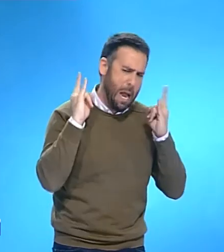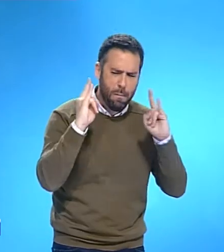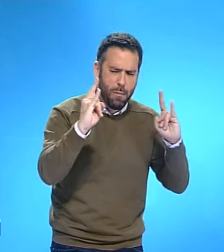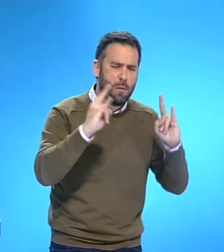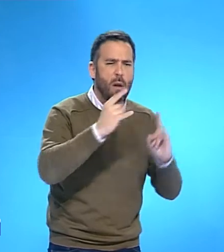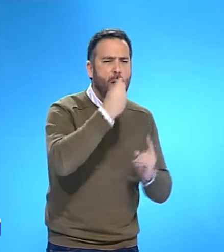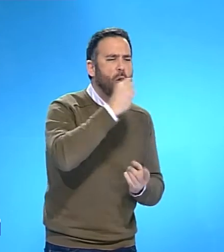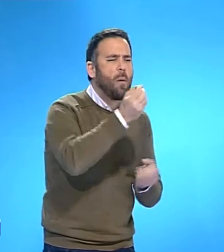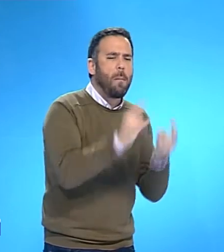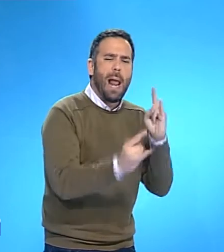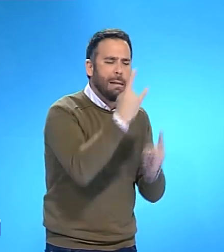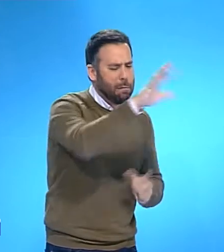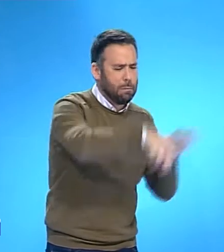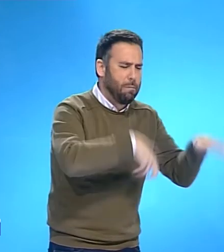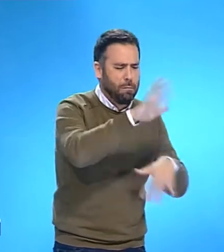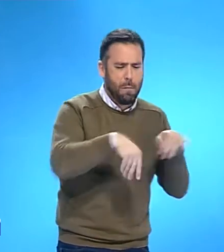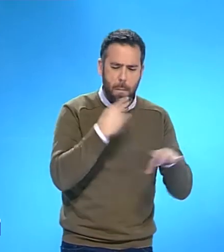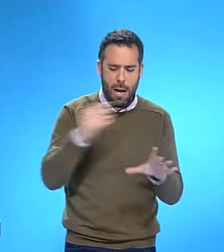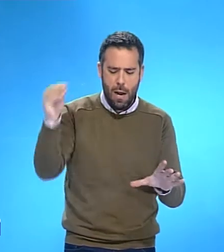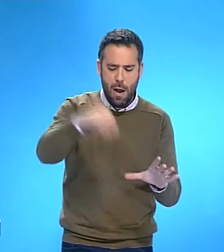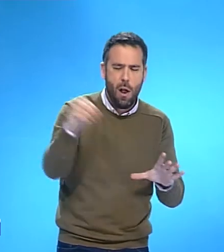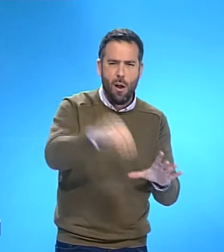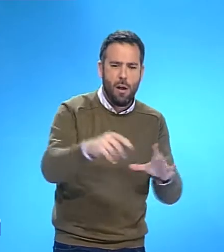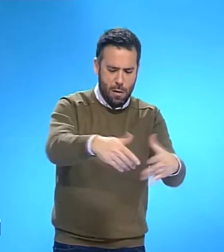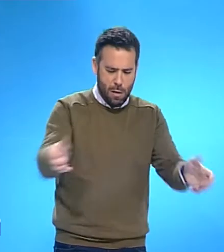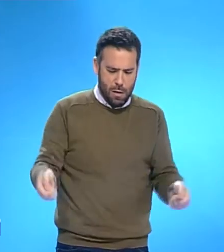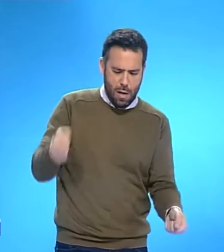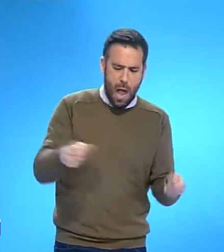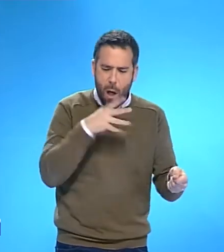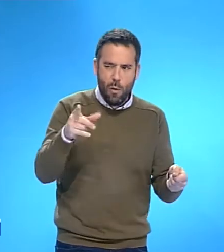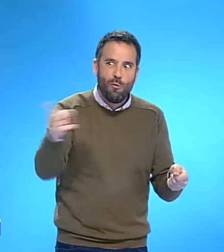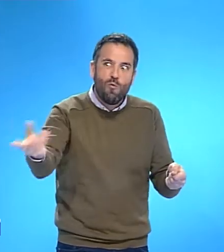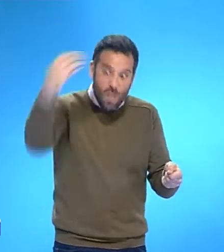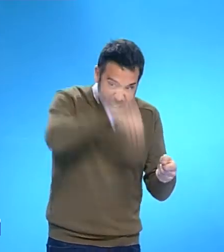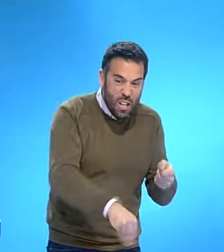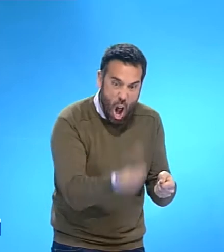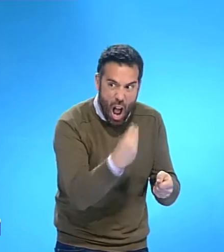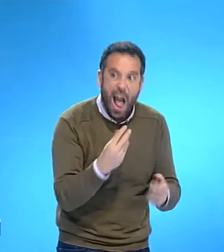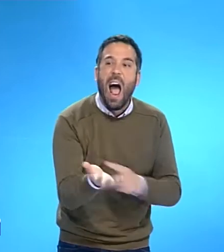Bueno, me voy al campo a recoger plantas para hacer un puchero contigo.